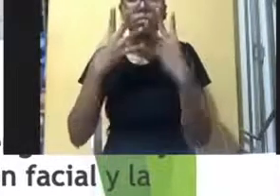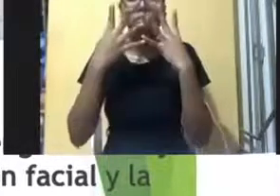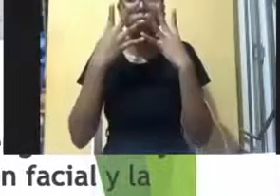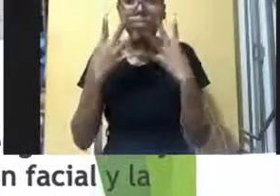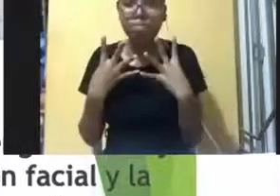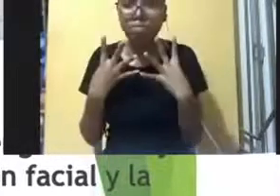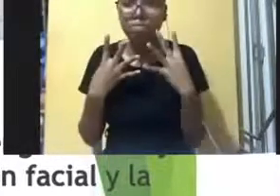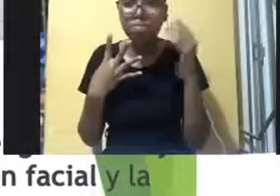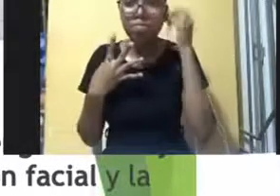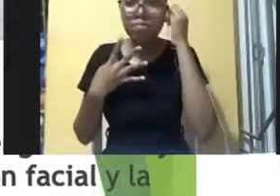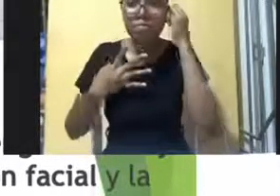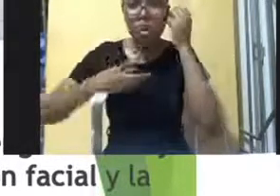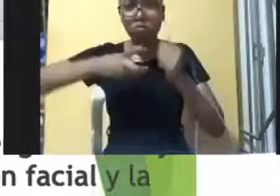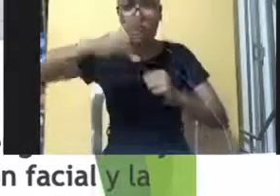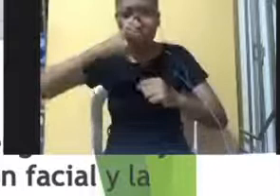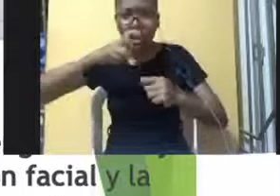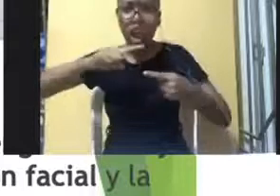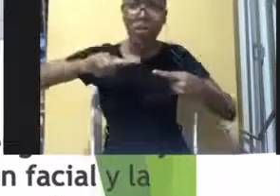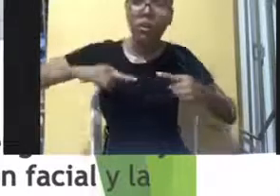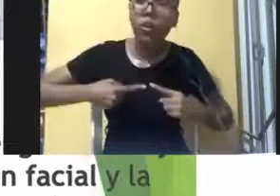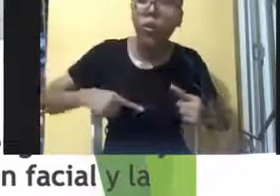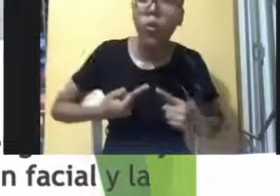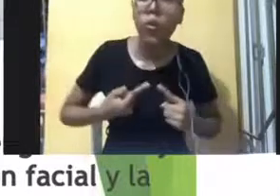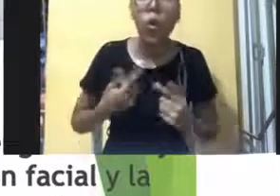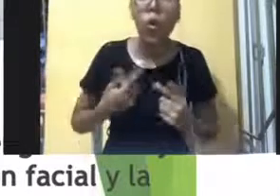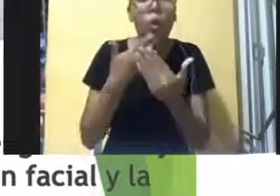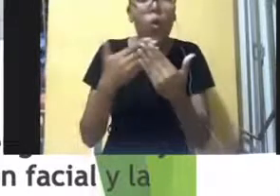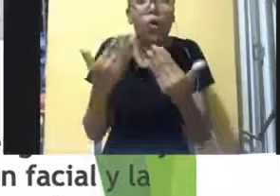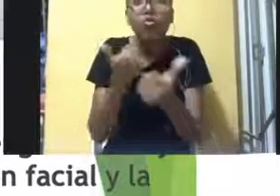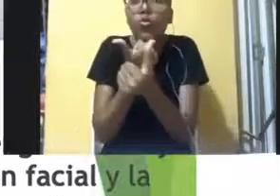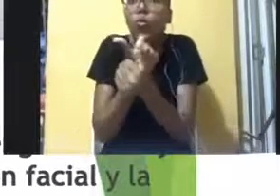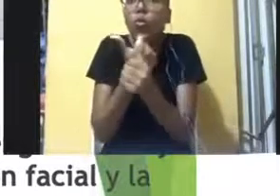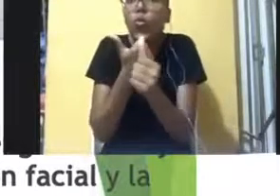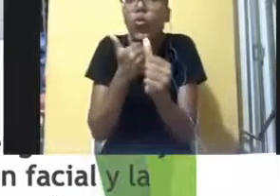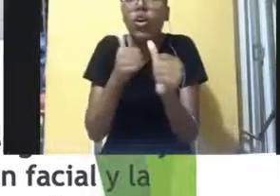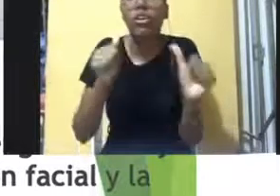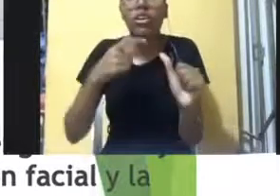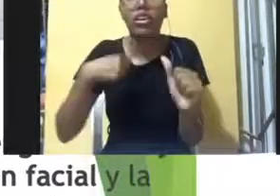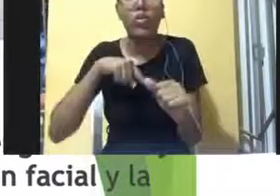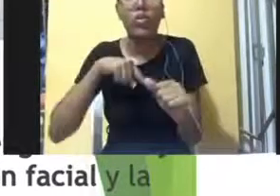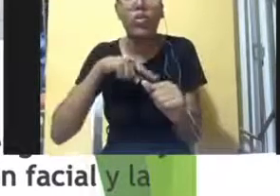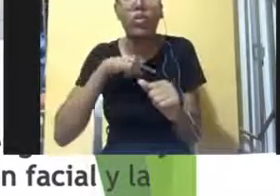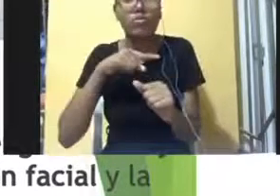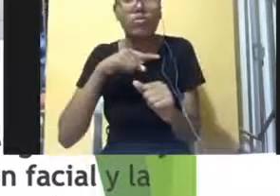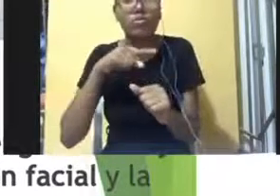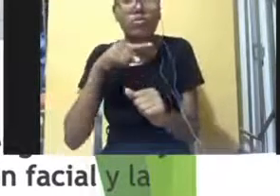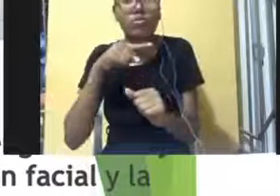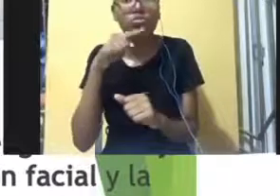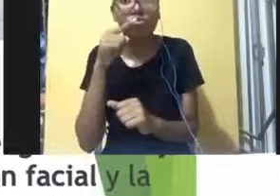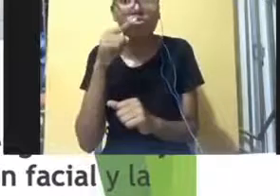la rabia, el dolor, cualquier expresión de la que nosotros como oyente podemos